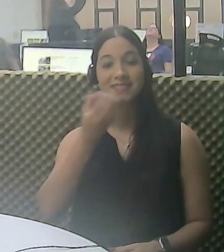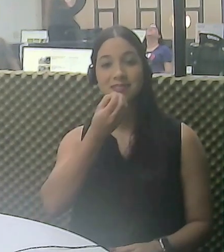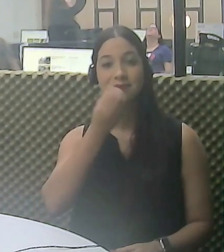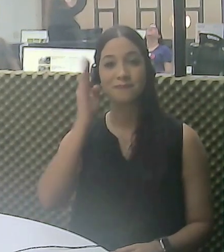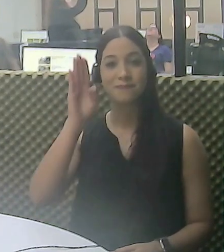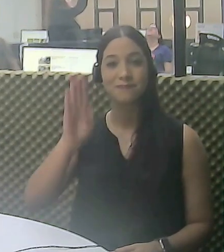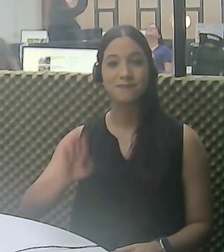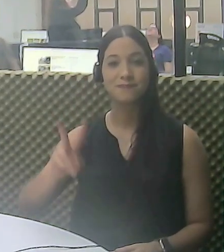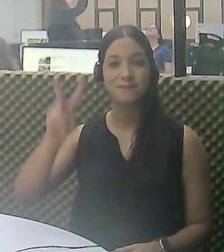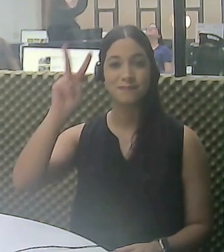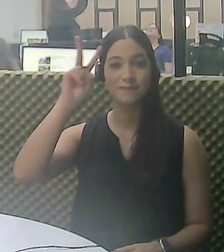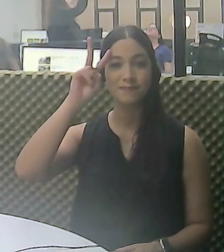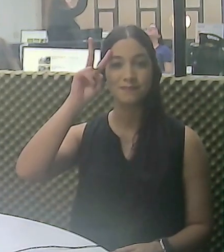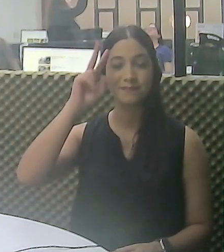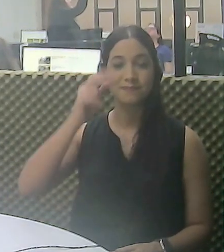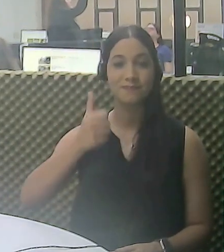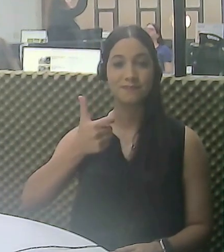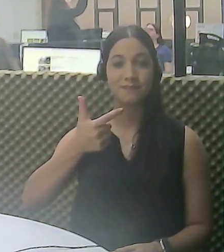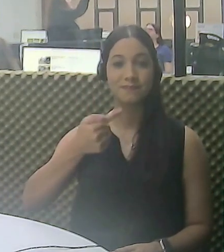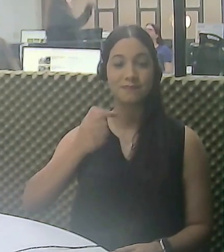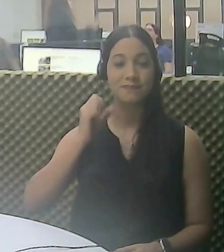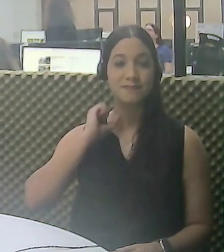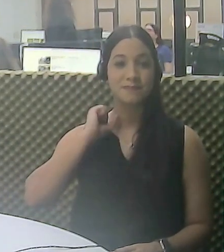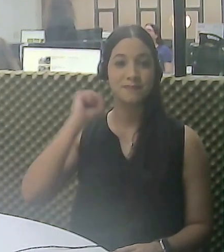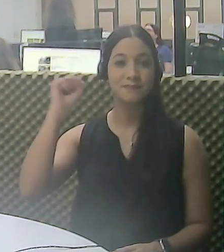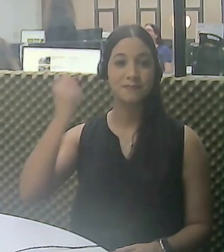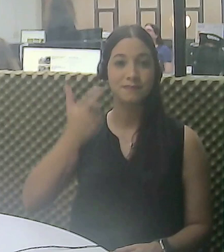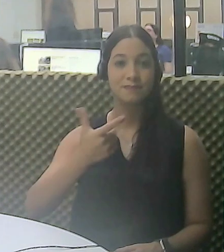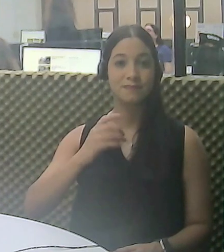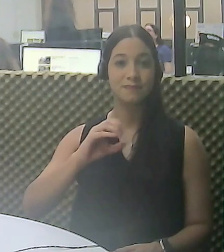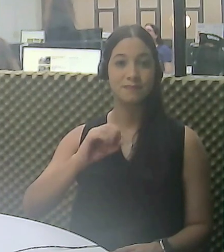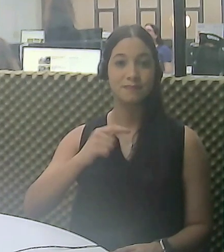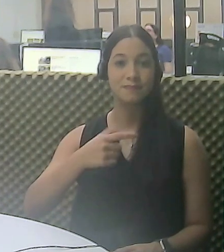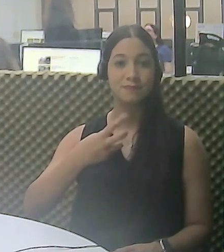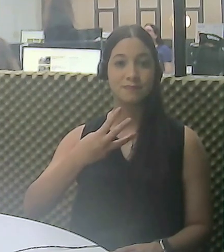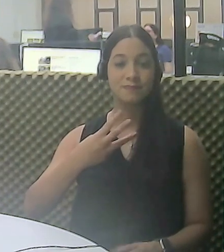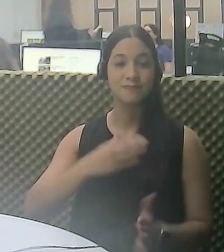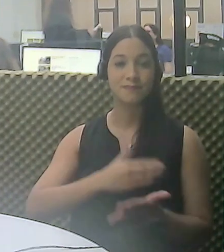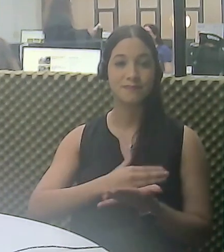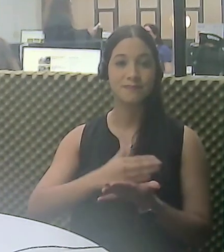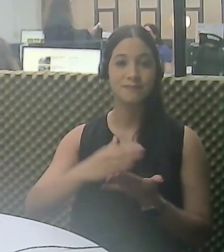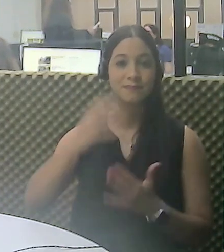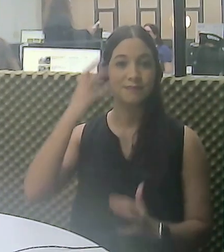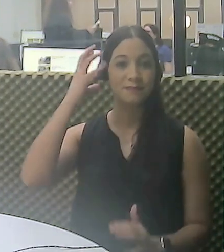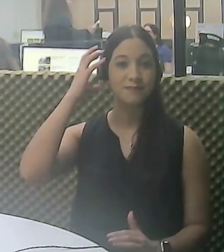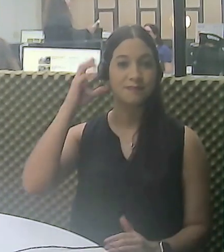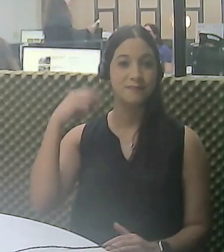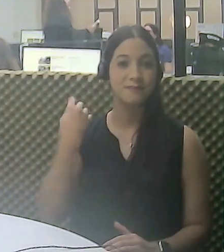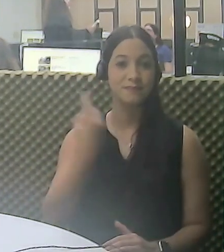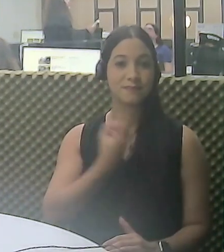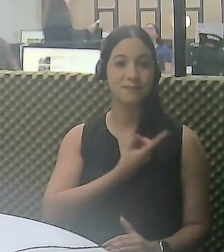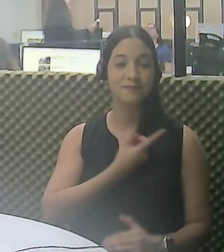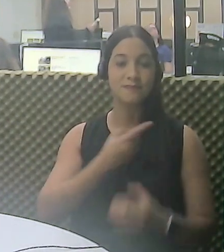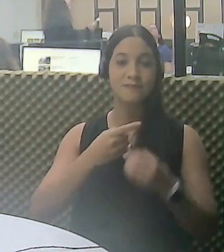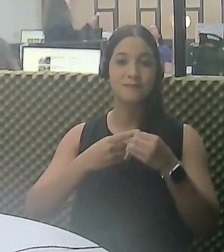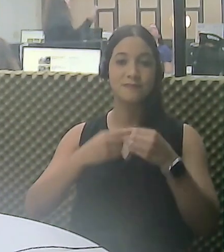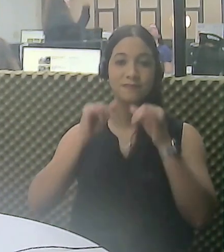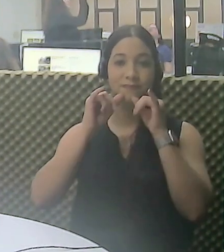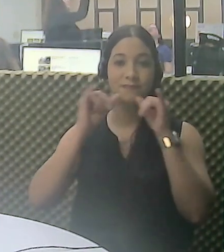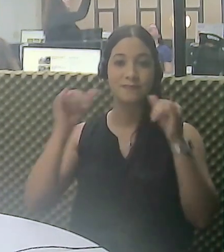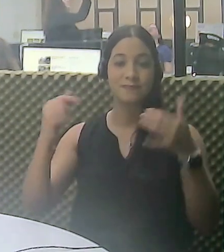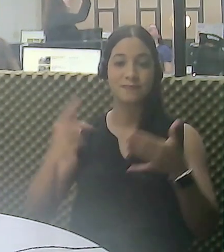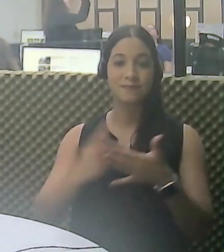boa tarde. Hoje é segunda-feira, dia 17 de abril de 2023. Está no ar a Rádio Nossa Cidade com um boletim de notícias sobre o que de